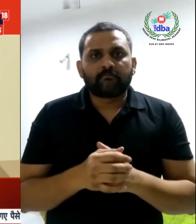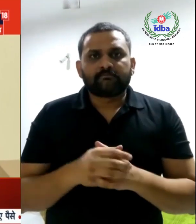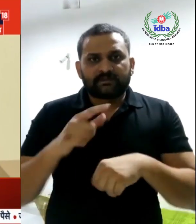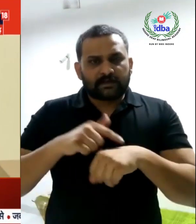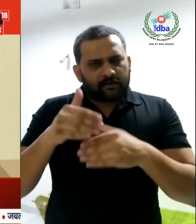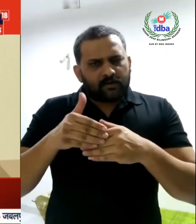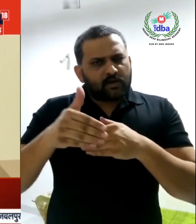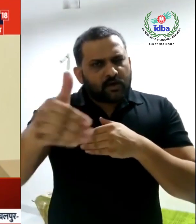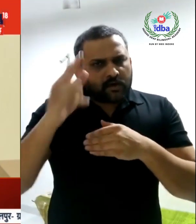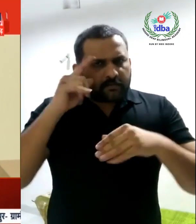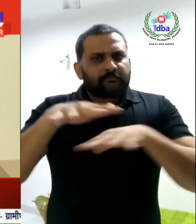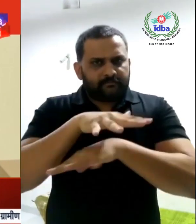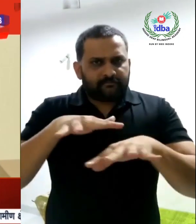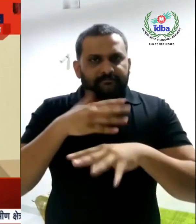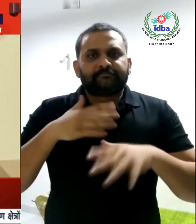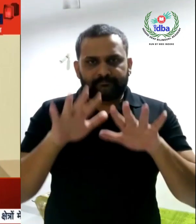लॉन्ग टर्म प्लानिंग हमने की है।